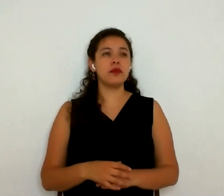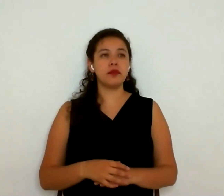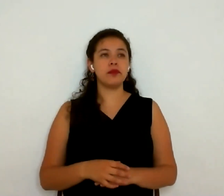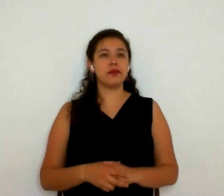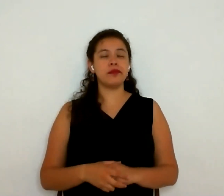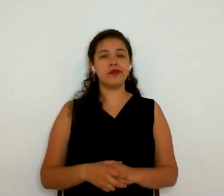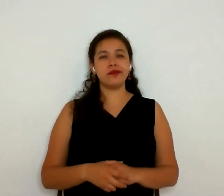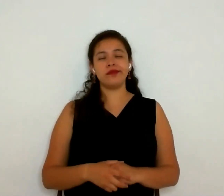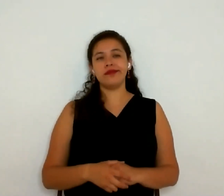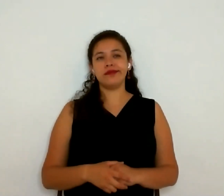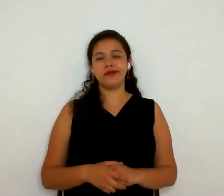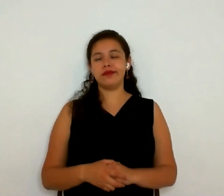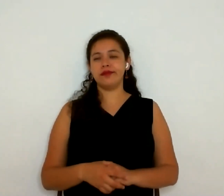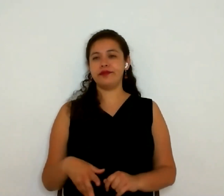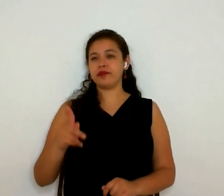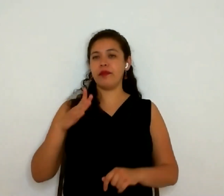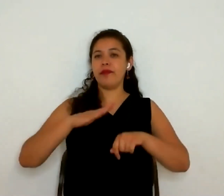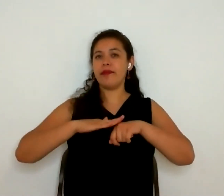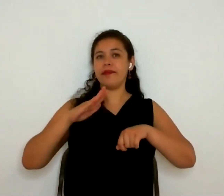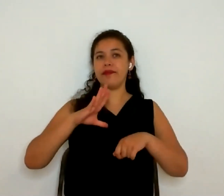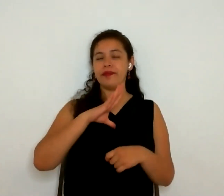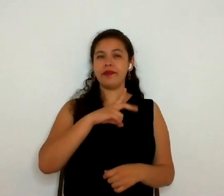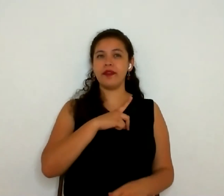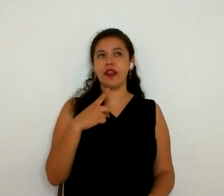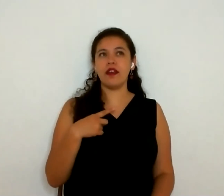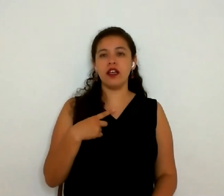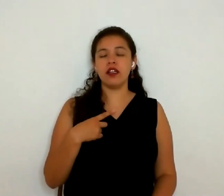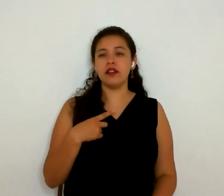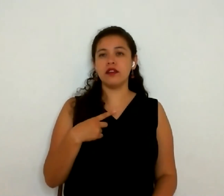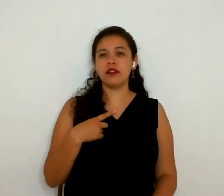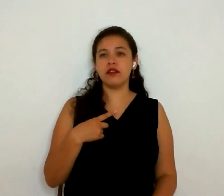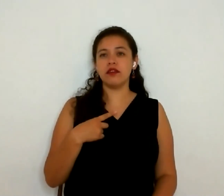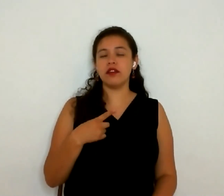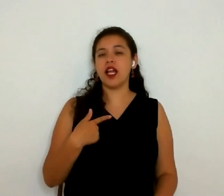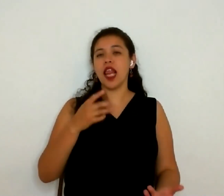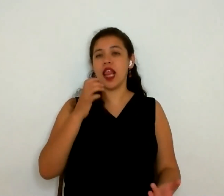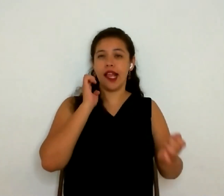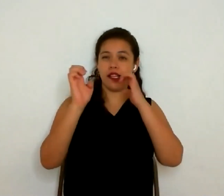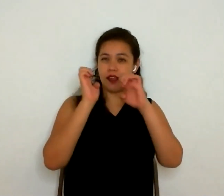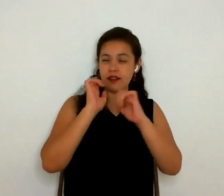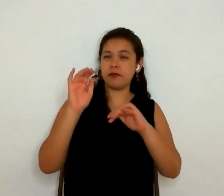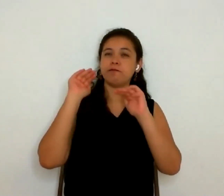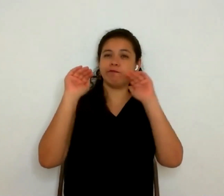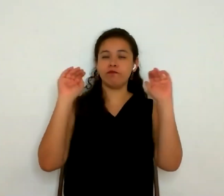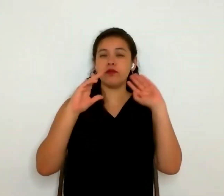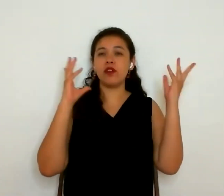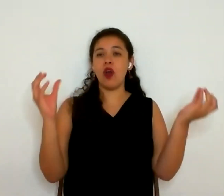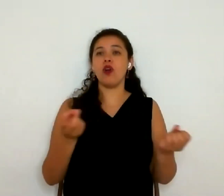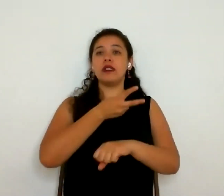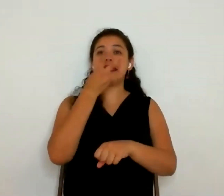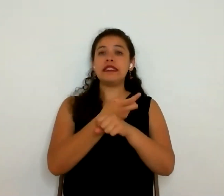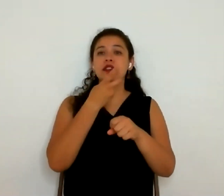pero sobre todo pues hay insistir en la entrevista o hacer una segunda entrevista no sé